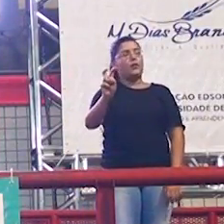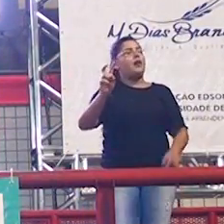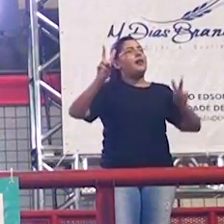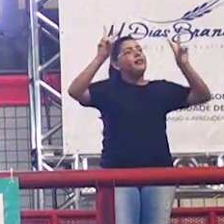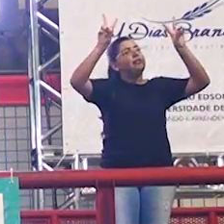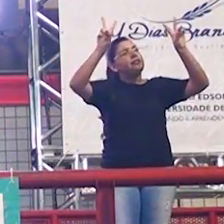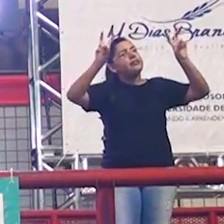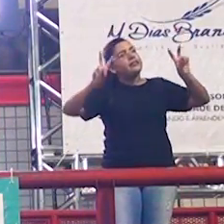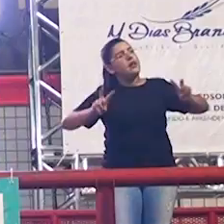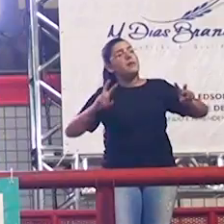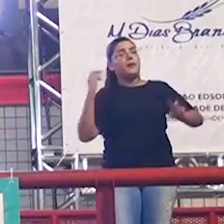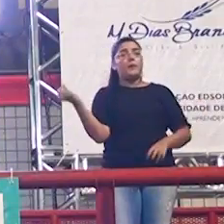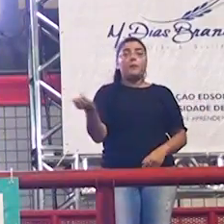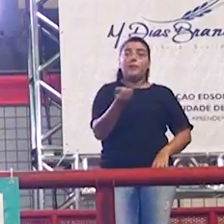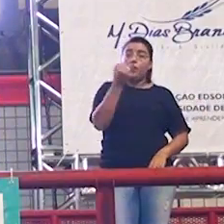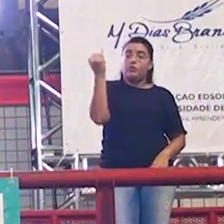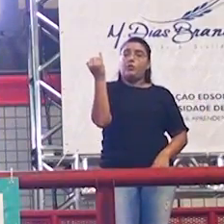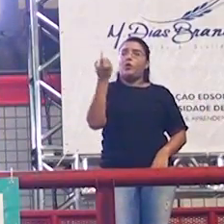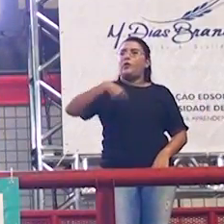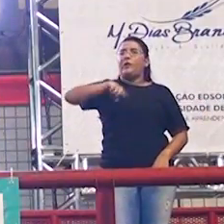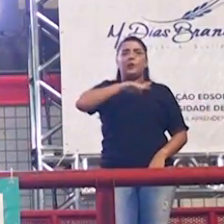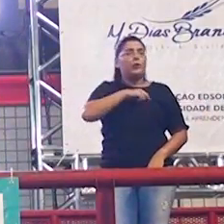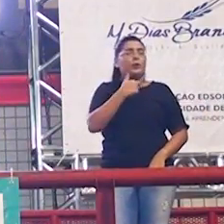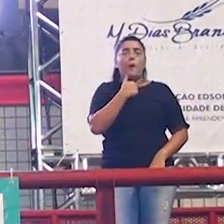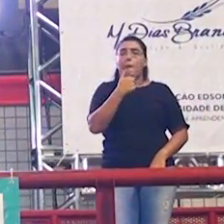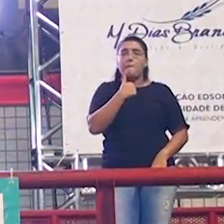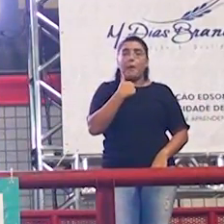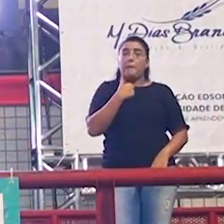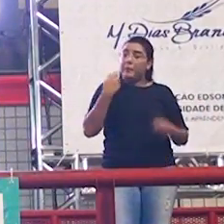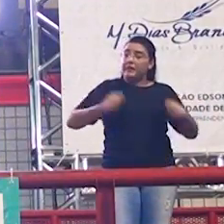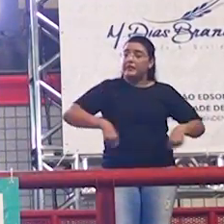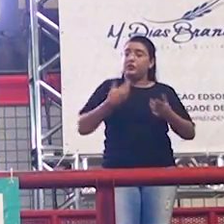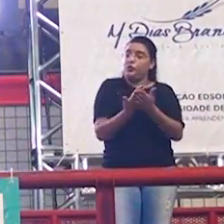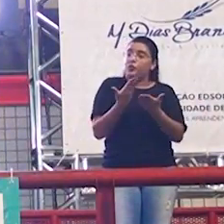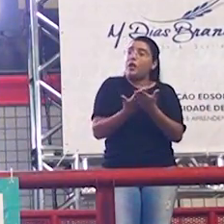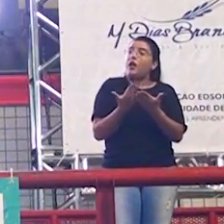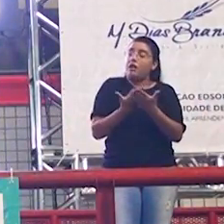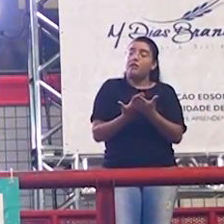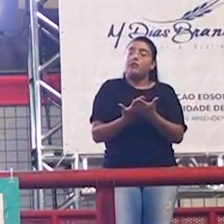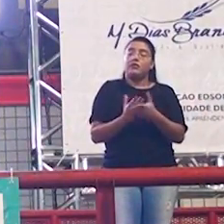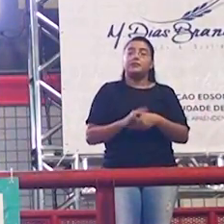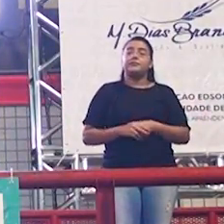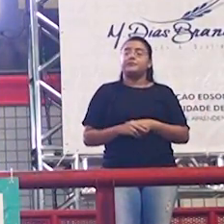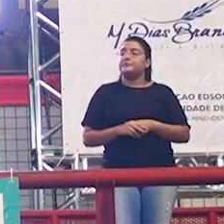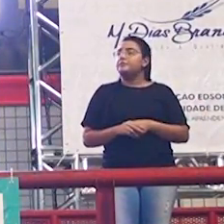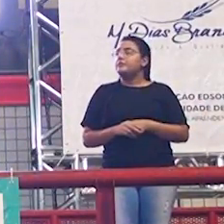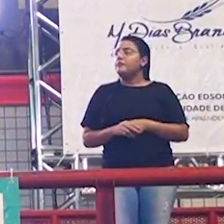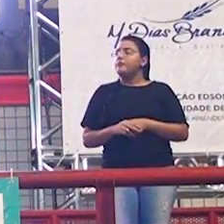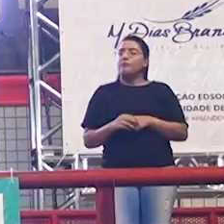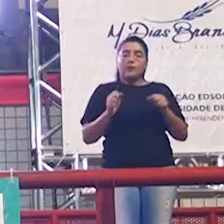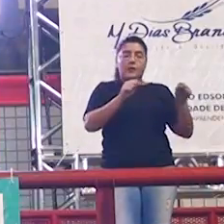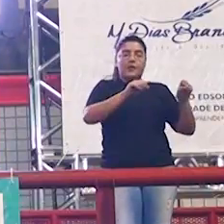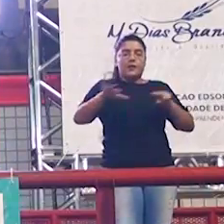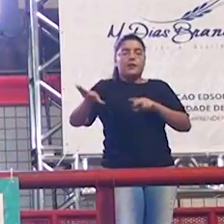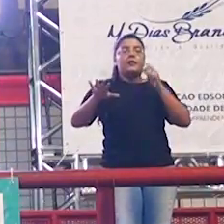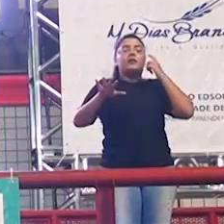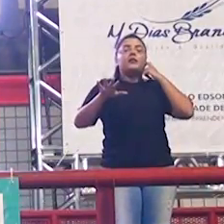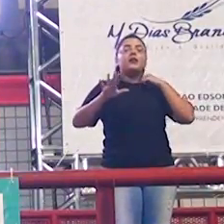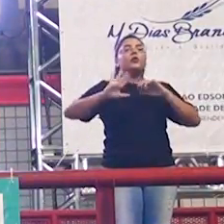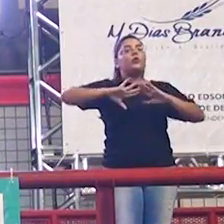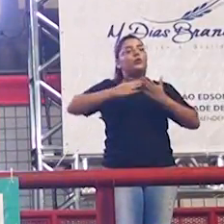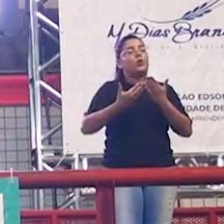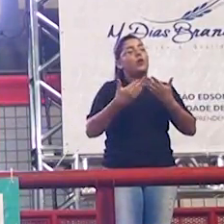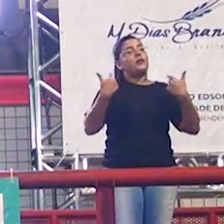temas importantes que a gente não pode deixar de estudar. Para que você tenha uma ideia, essa semana nas escolas, eu